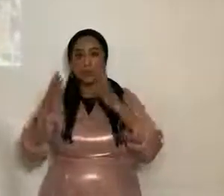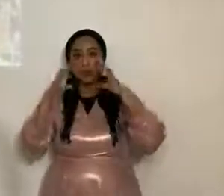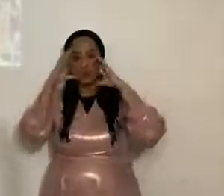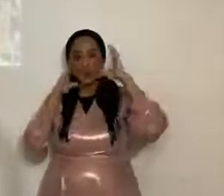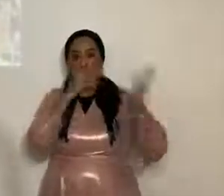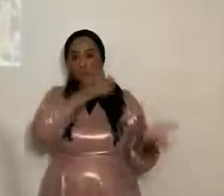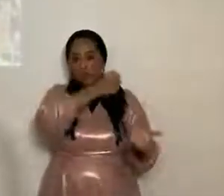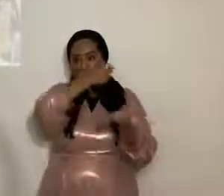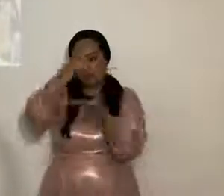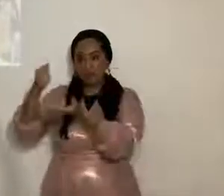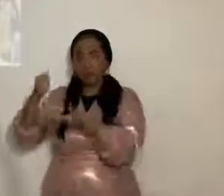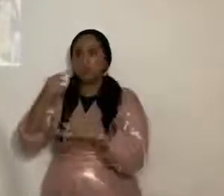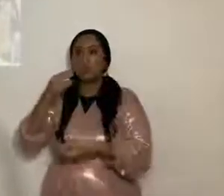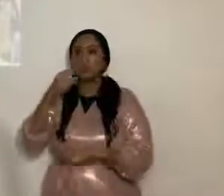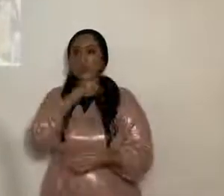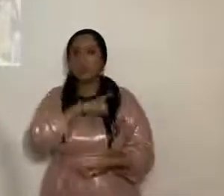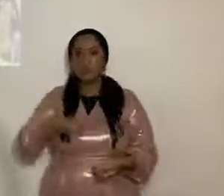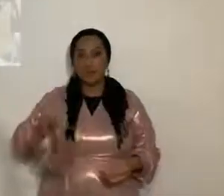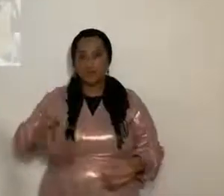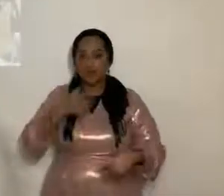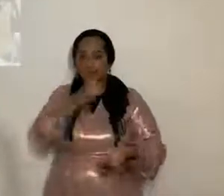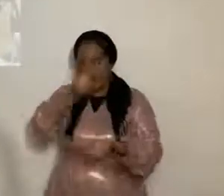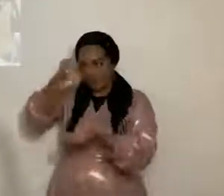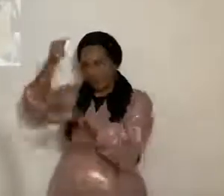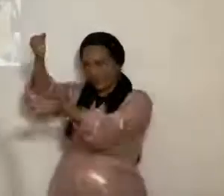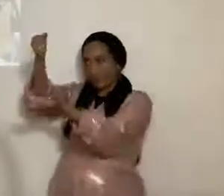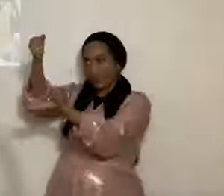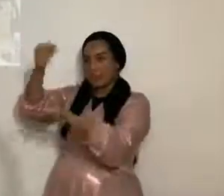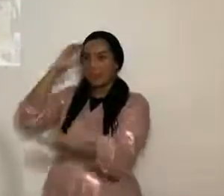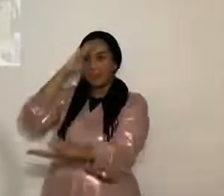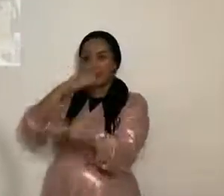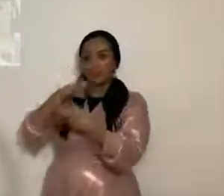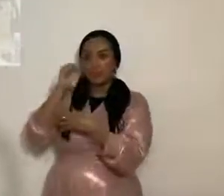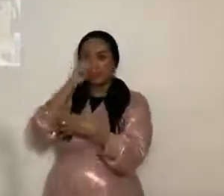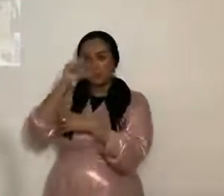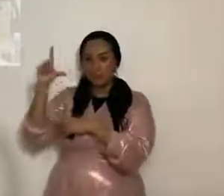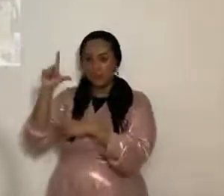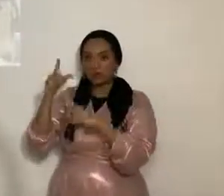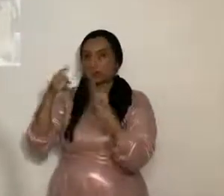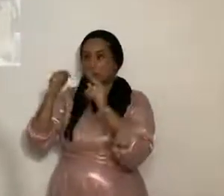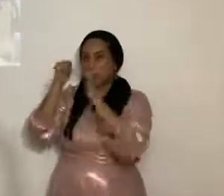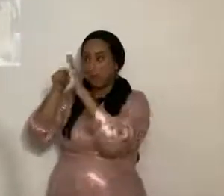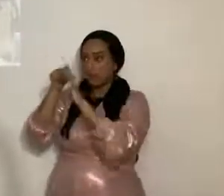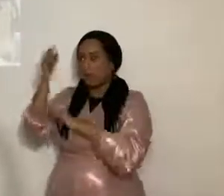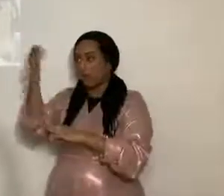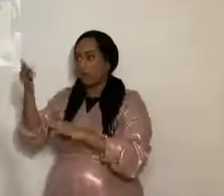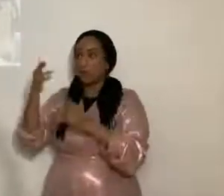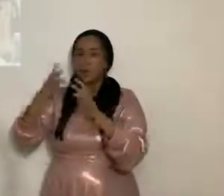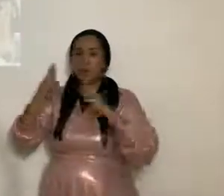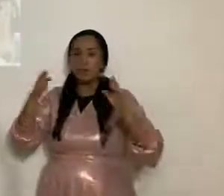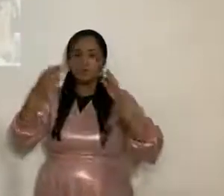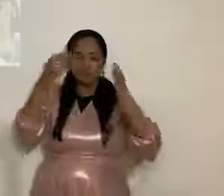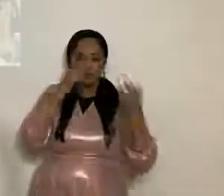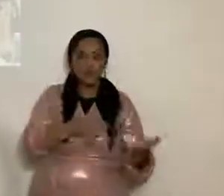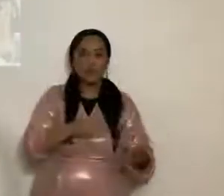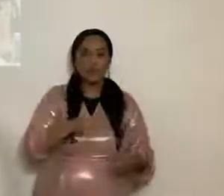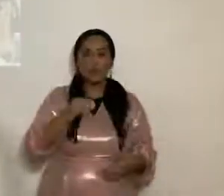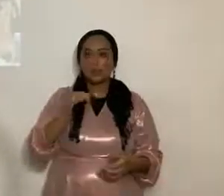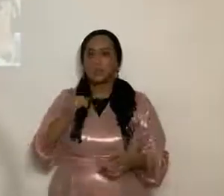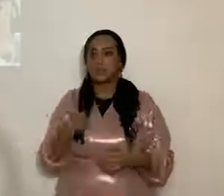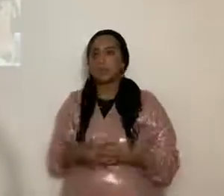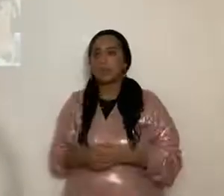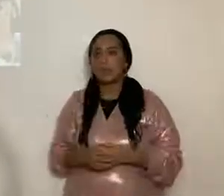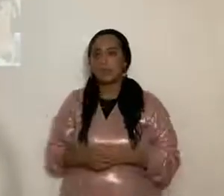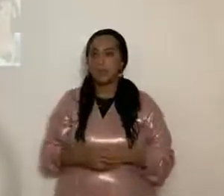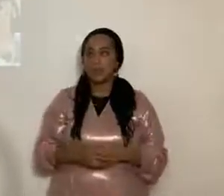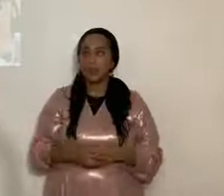Isboset a David en Hebrón, y dijeron al rey: he aquí la cabeza de Isboset, hijo de Saúl, tu enemigo, que procuraba matarte, y Yahweh ha vengado hoy a